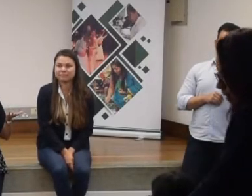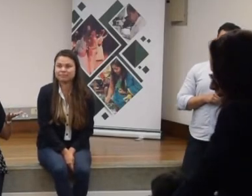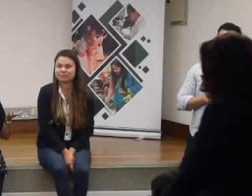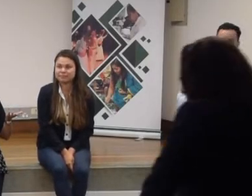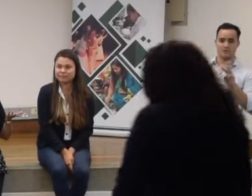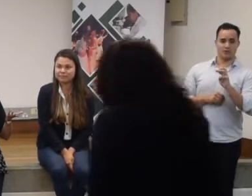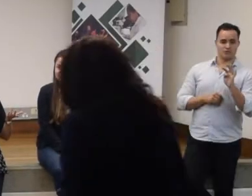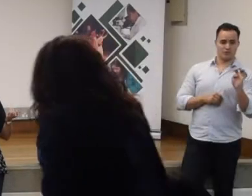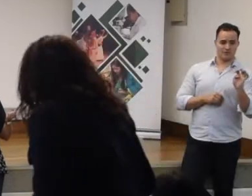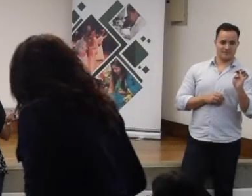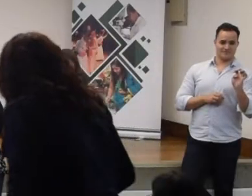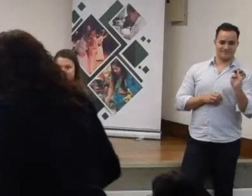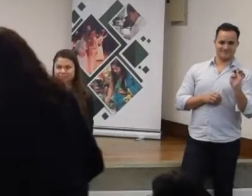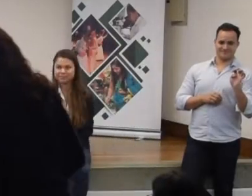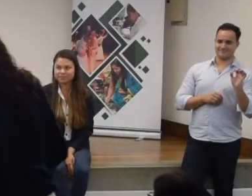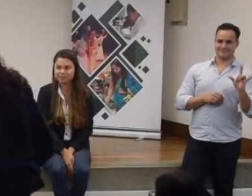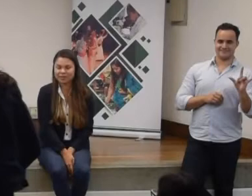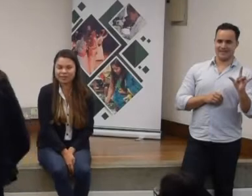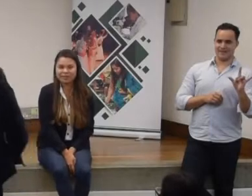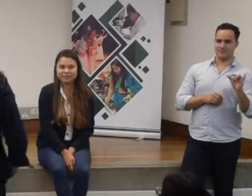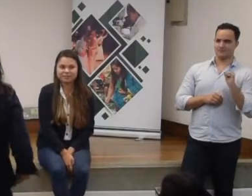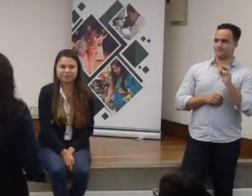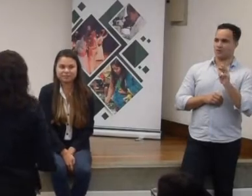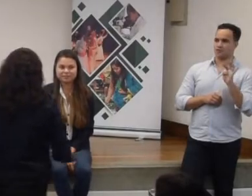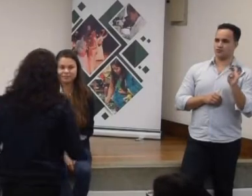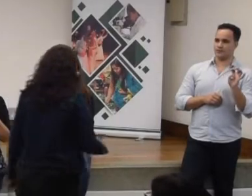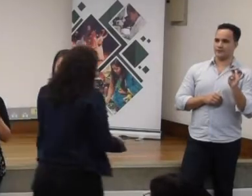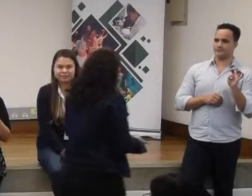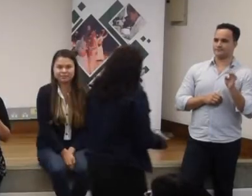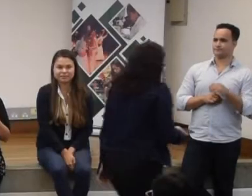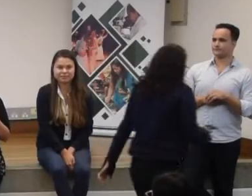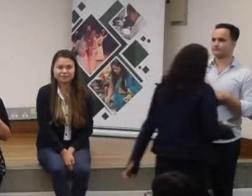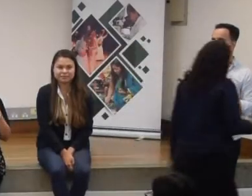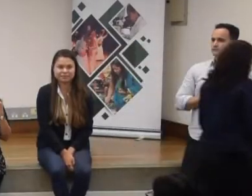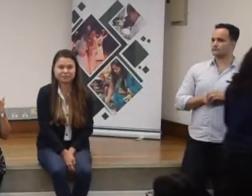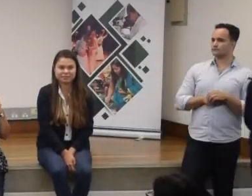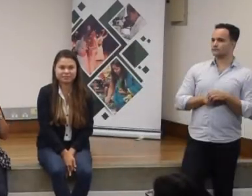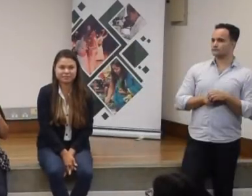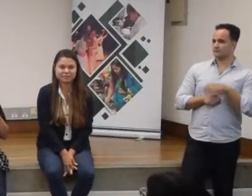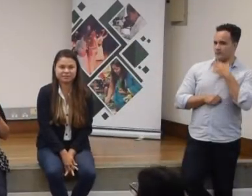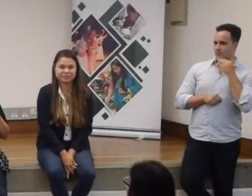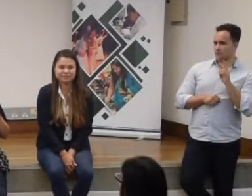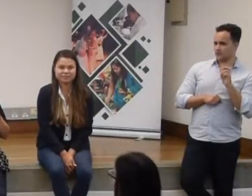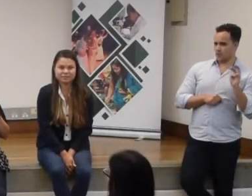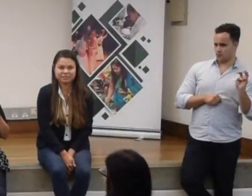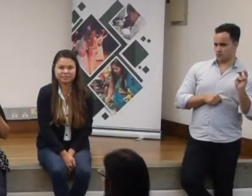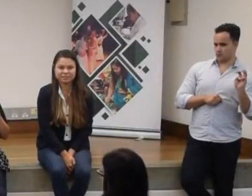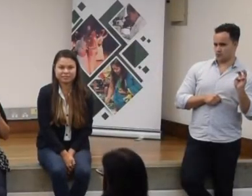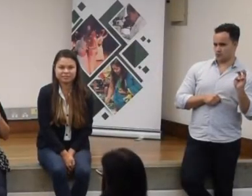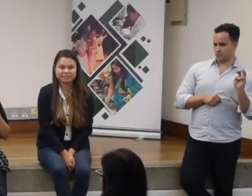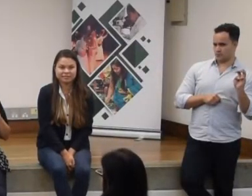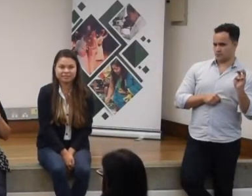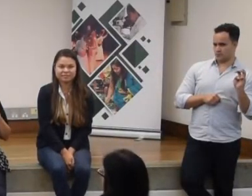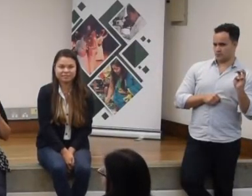7, 8. Ustedes, por ejemplo. Porque yo tengo 7, 8.